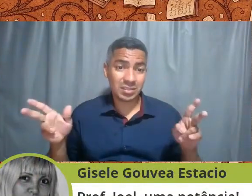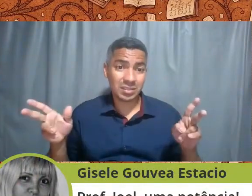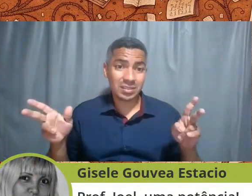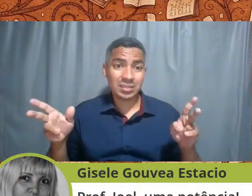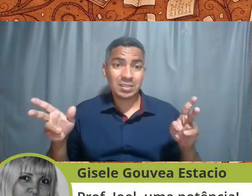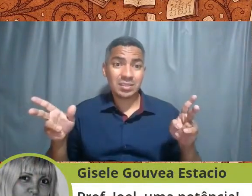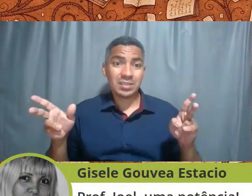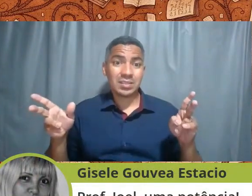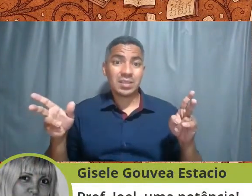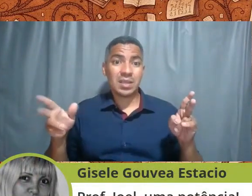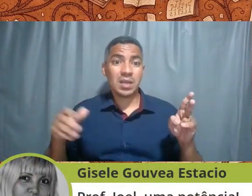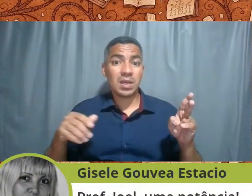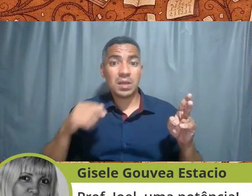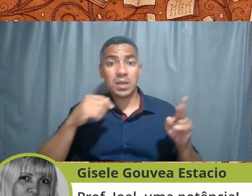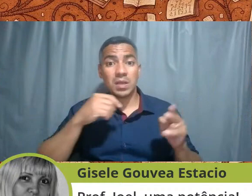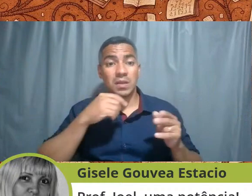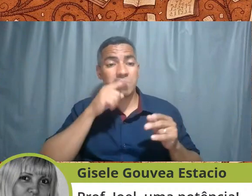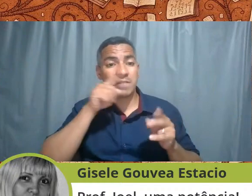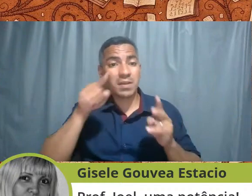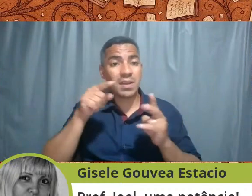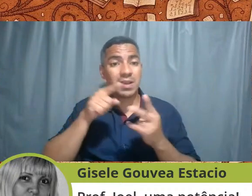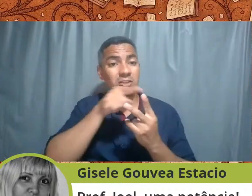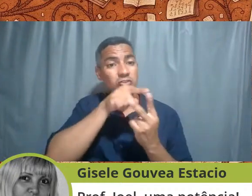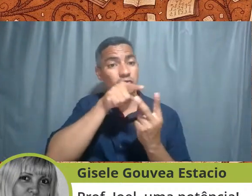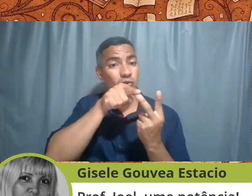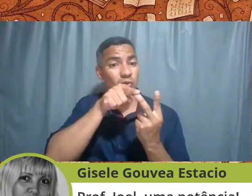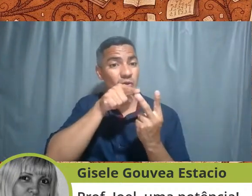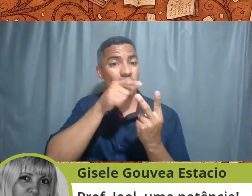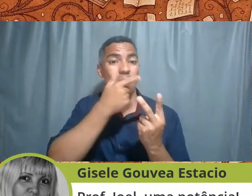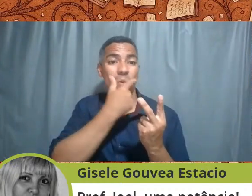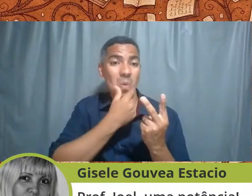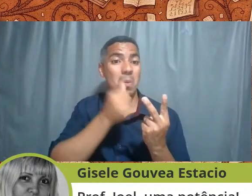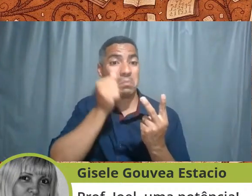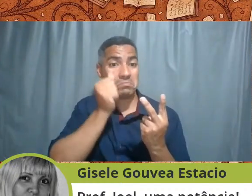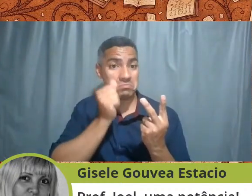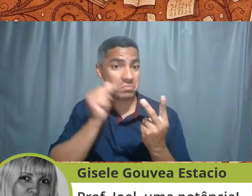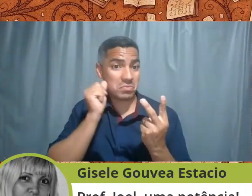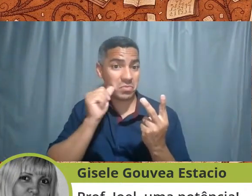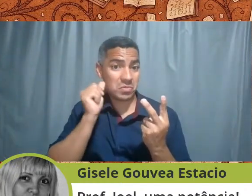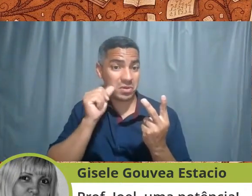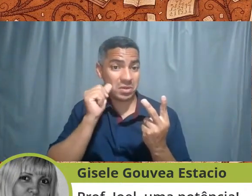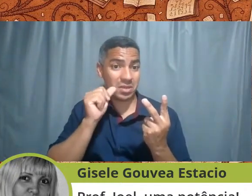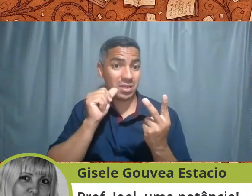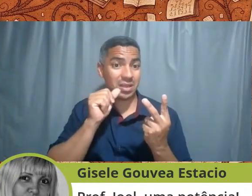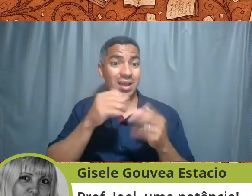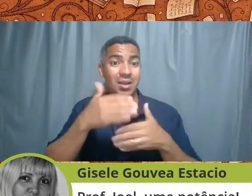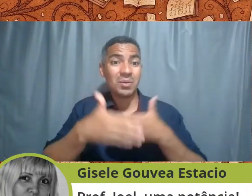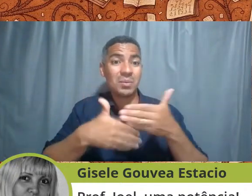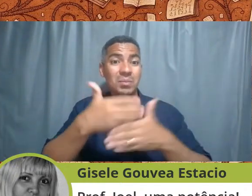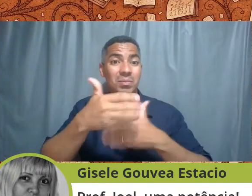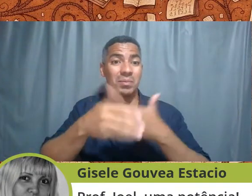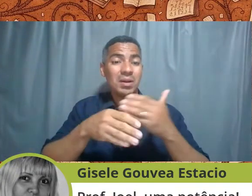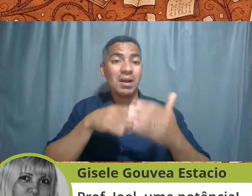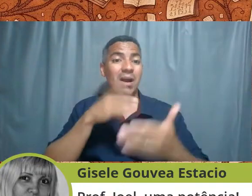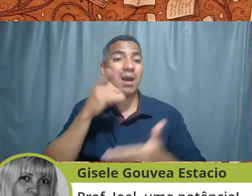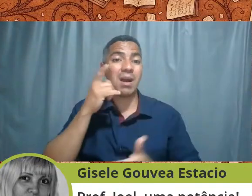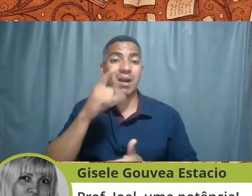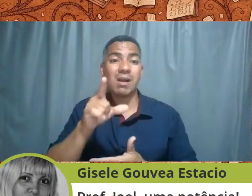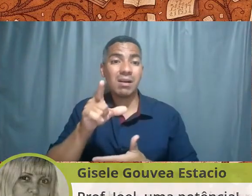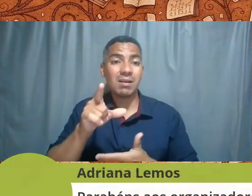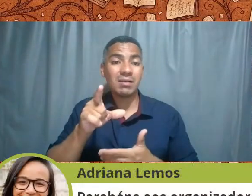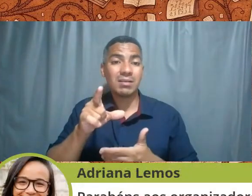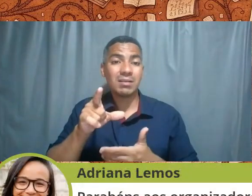ontológica entre os gêneros, né, tinha como consequência dizer que as mulheres eram seres